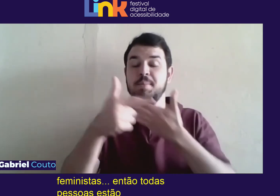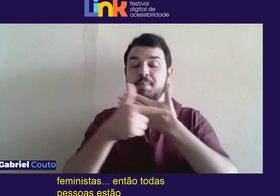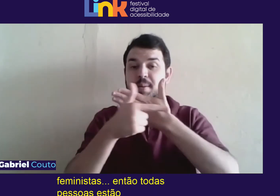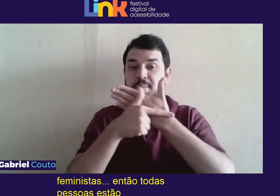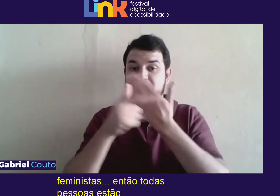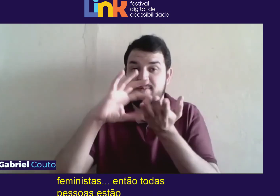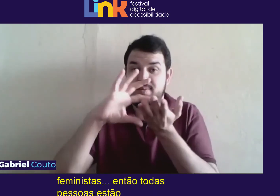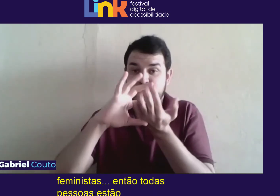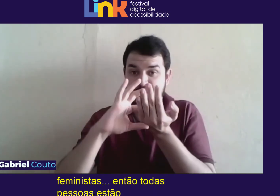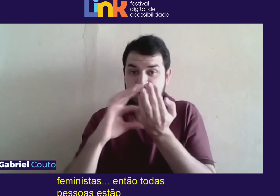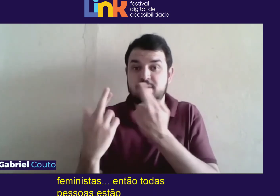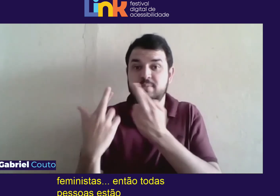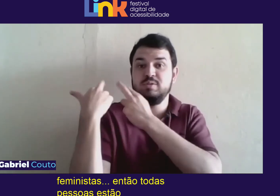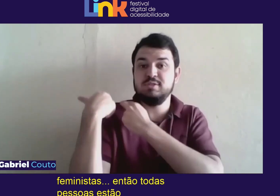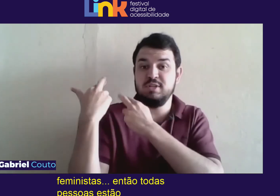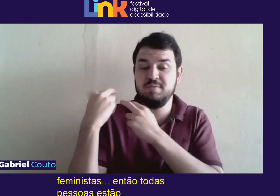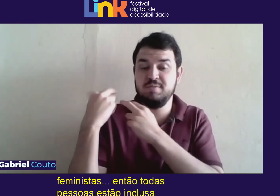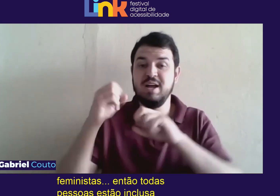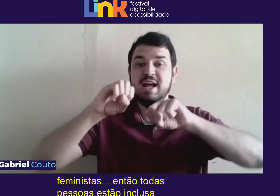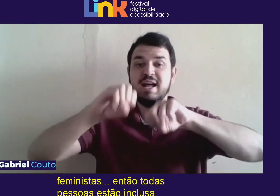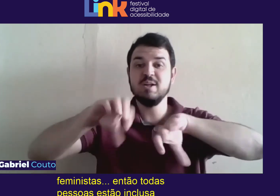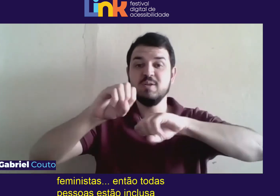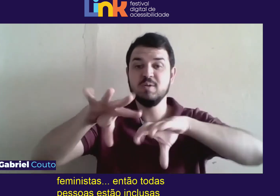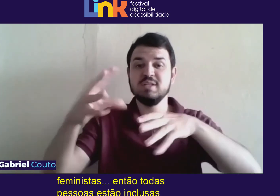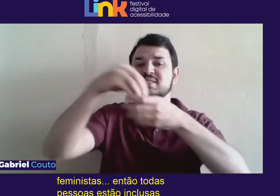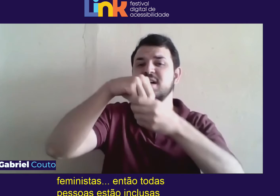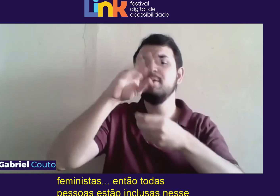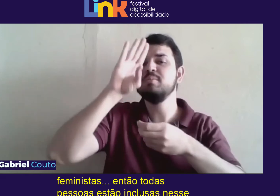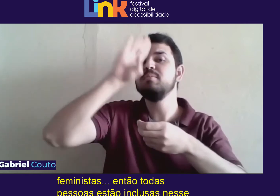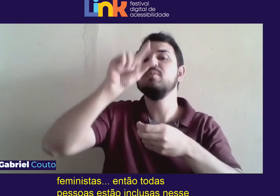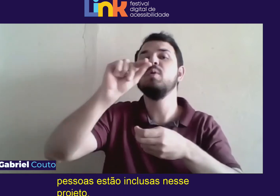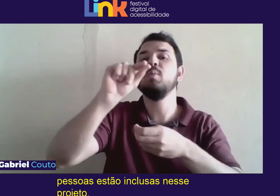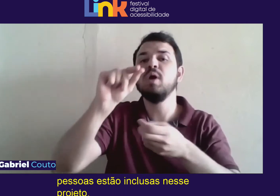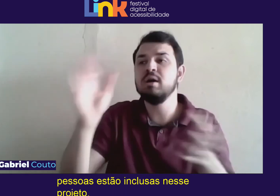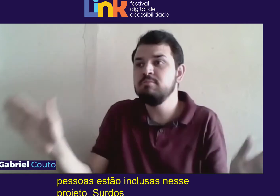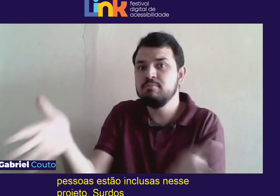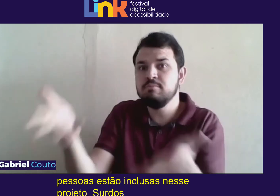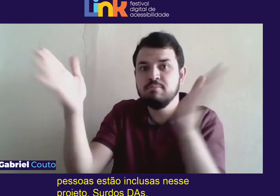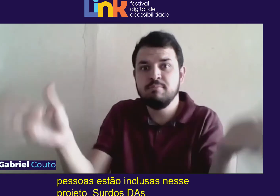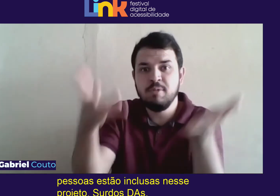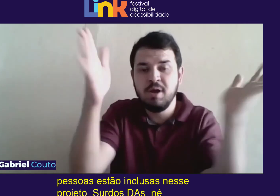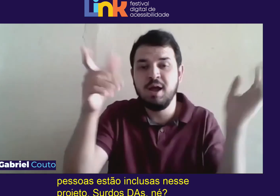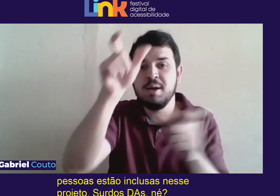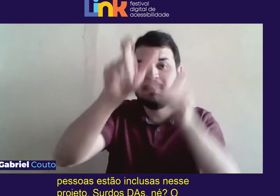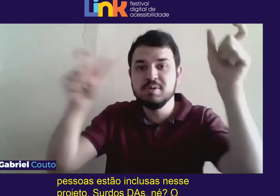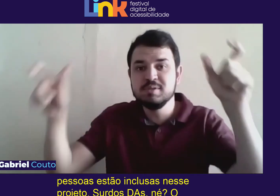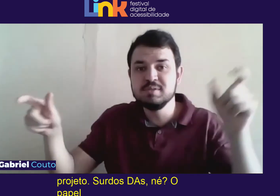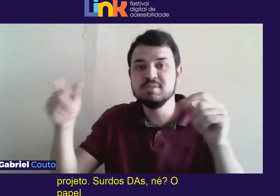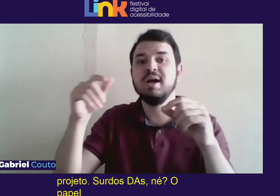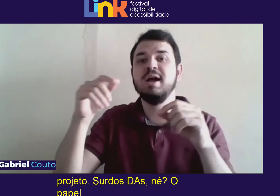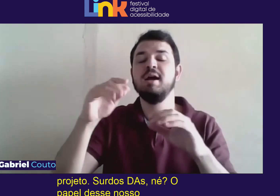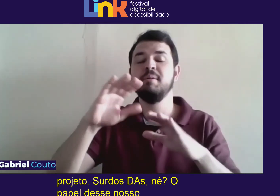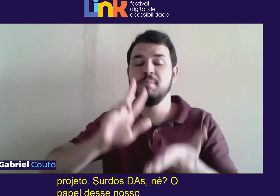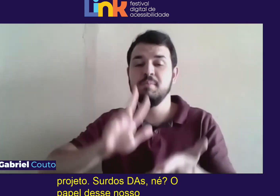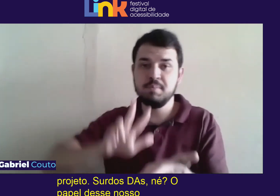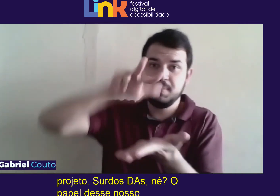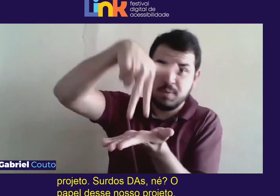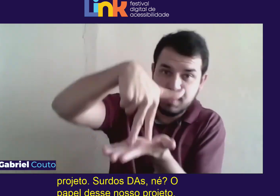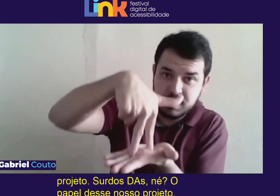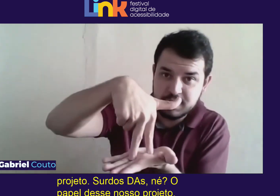Surdos, DAs, né? O papel deste nosso projeto, do CNJS, é de incentivar